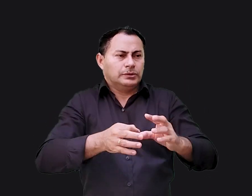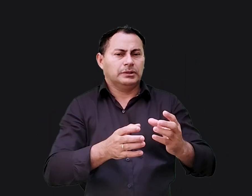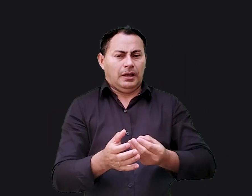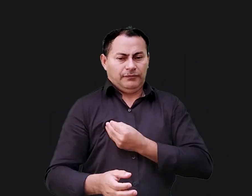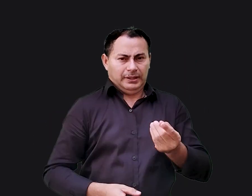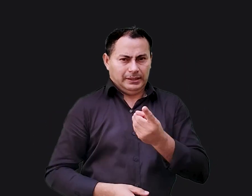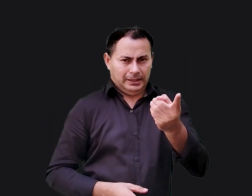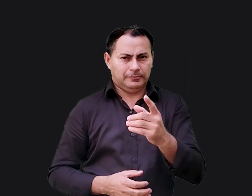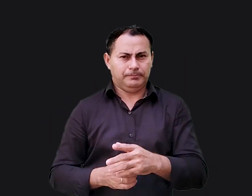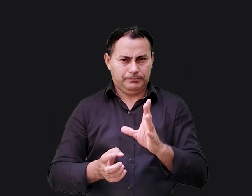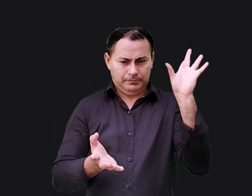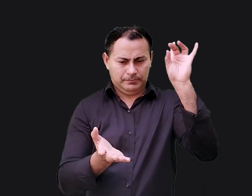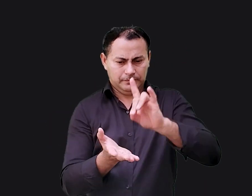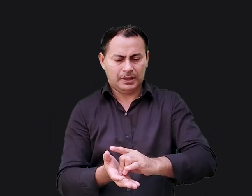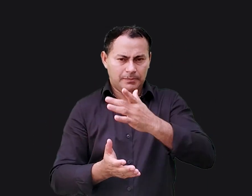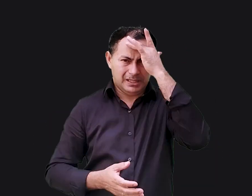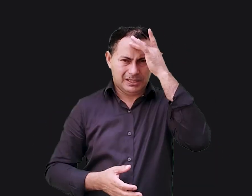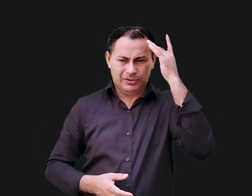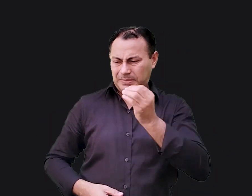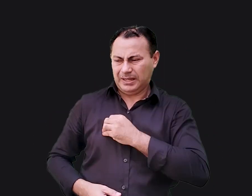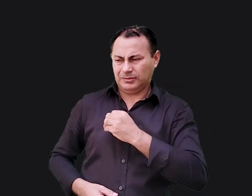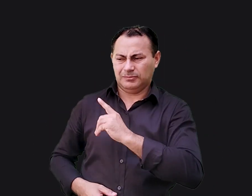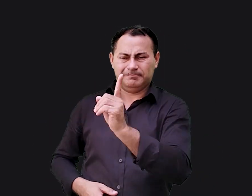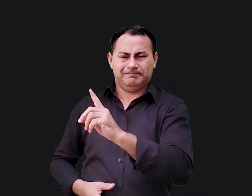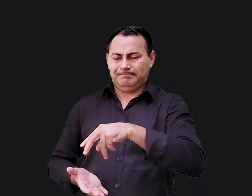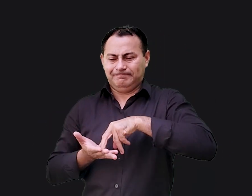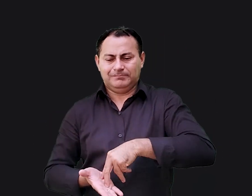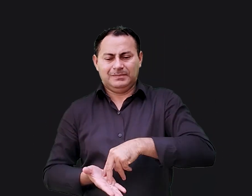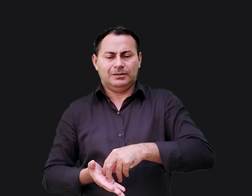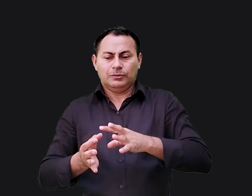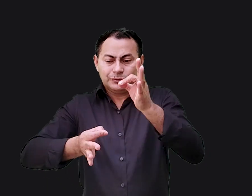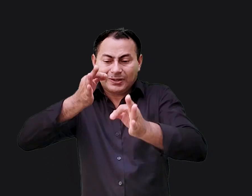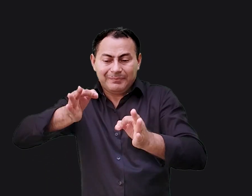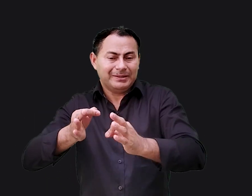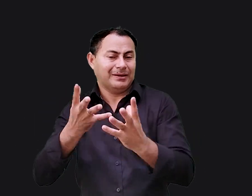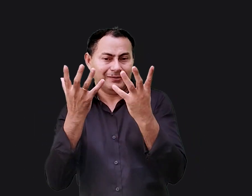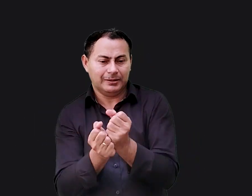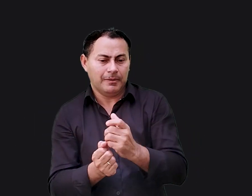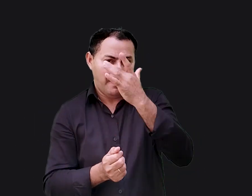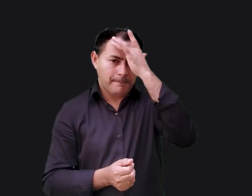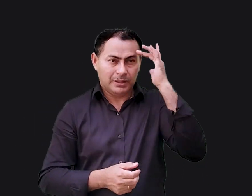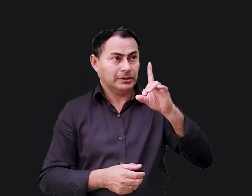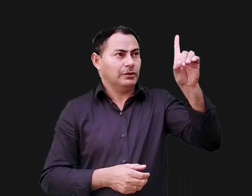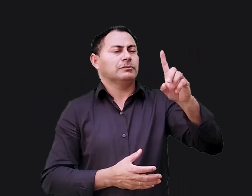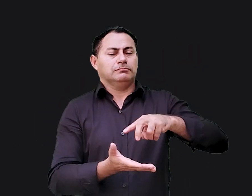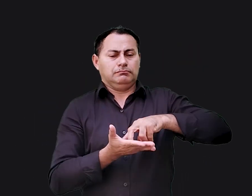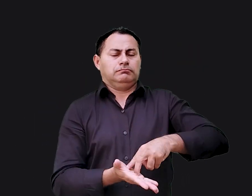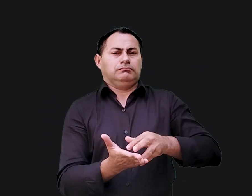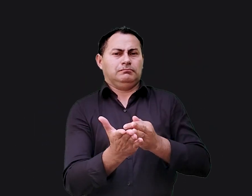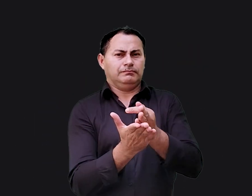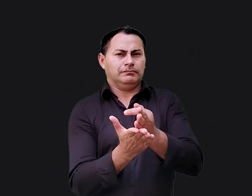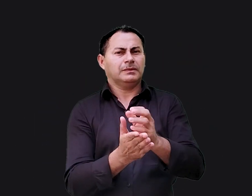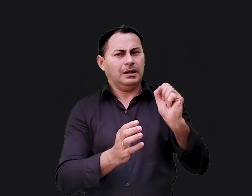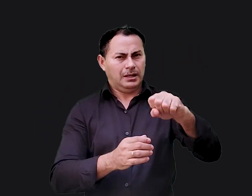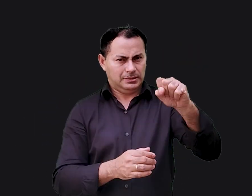na eternidade. Ele afirma que os ímpios não vão resistir no julgamento, mas o homem de Deus vai.